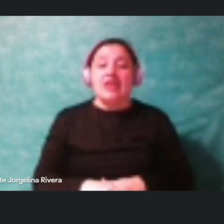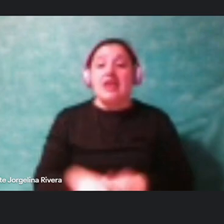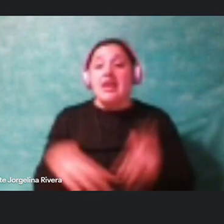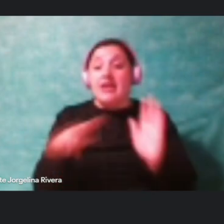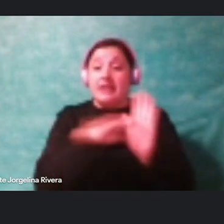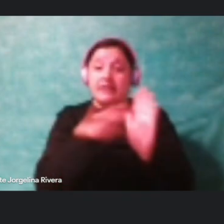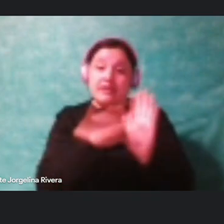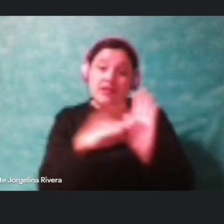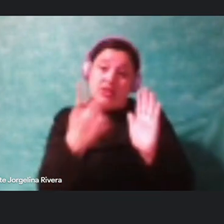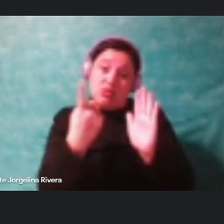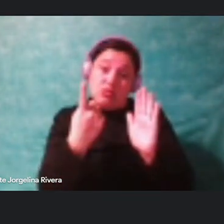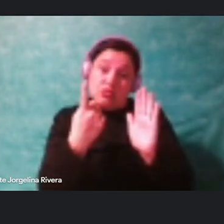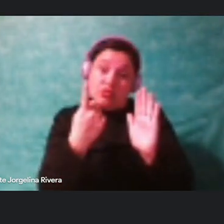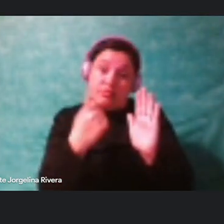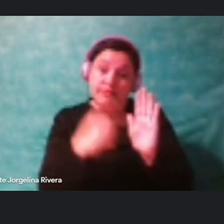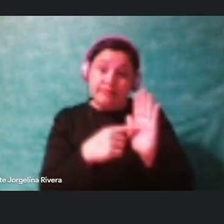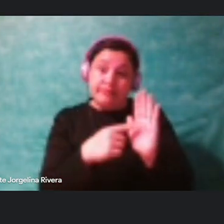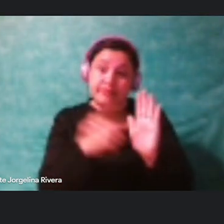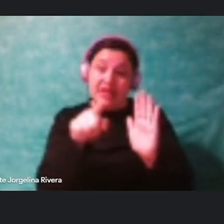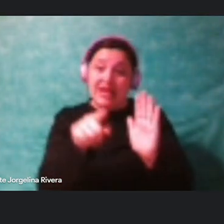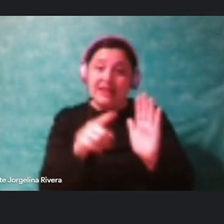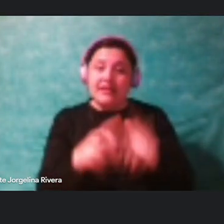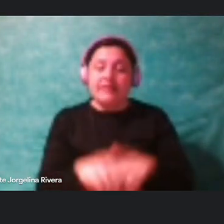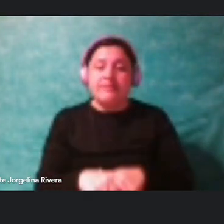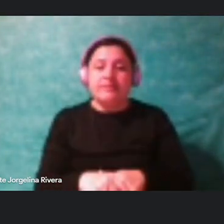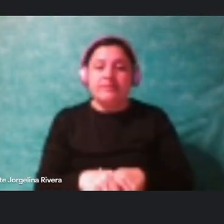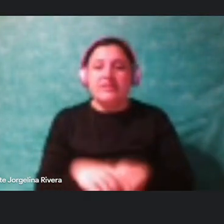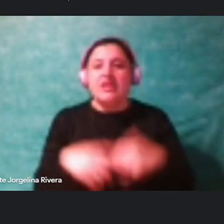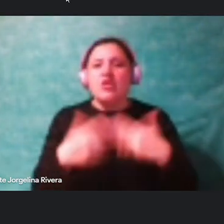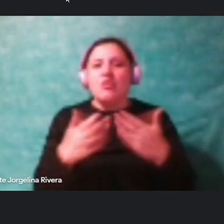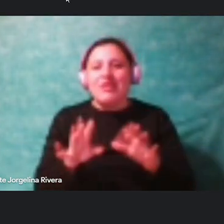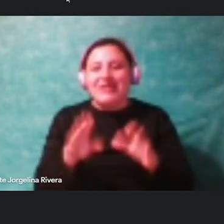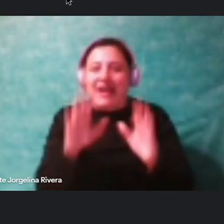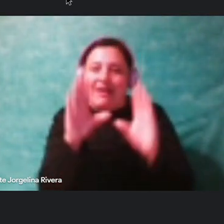ver si quieren lo hago un poquito más chiquito que entran las dos.